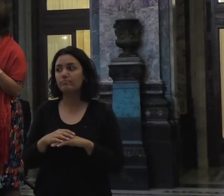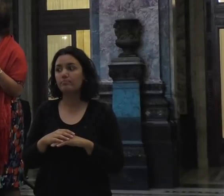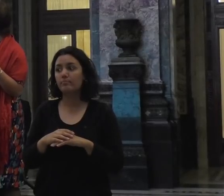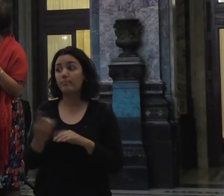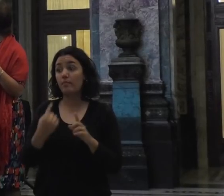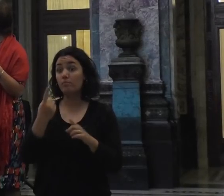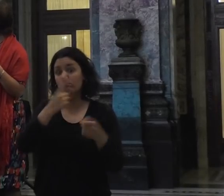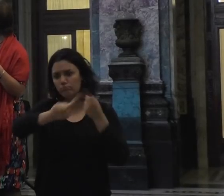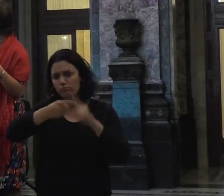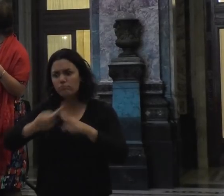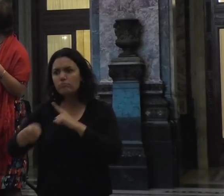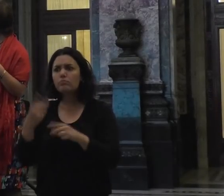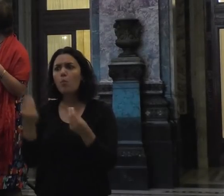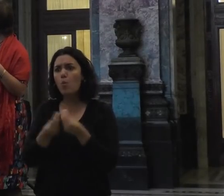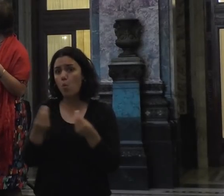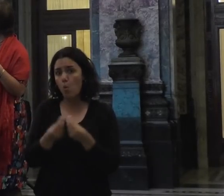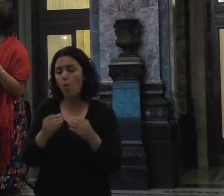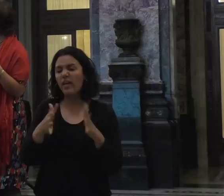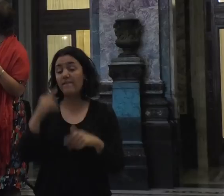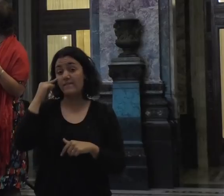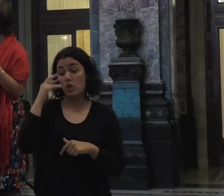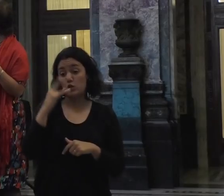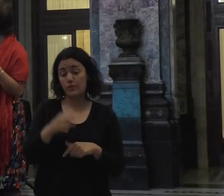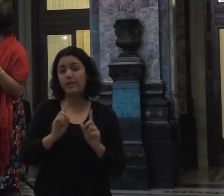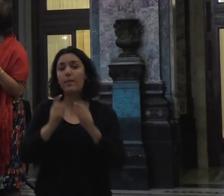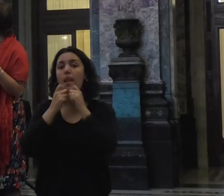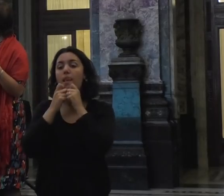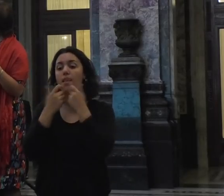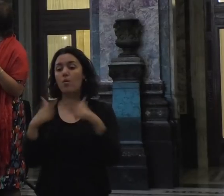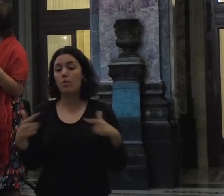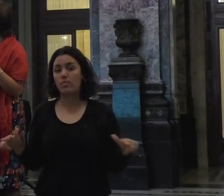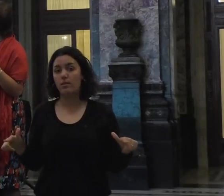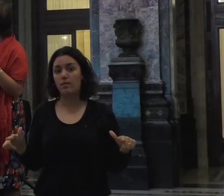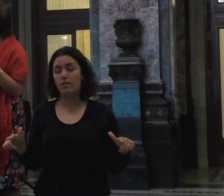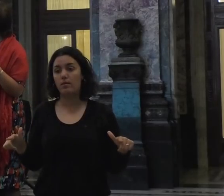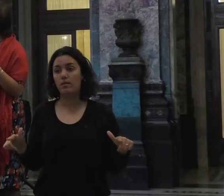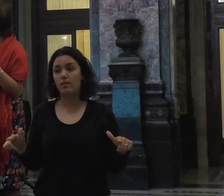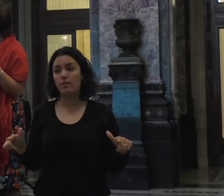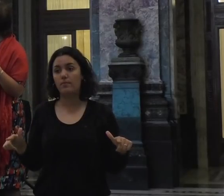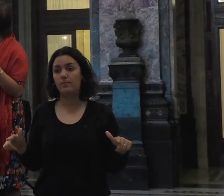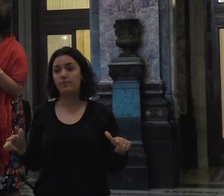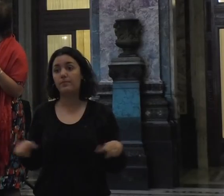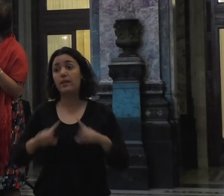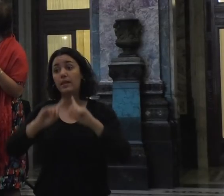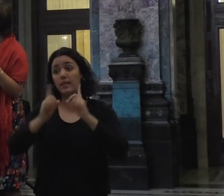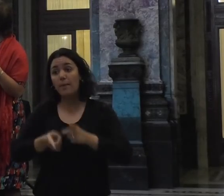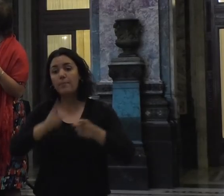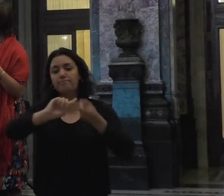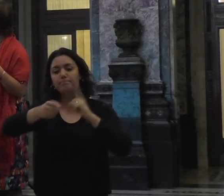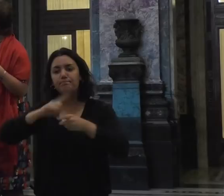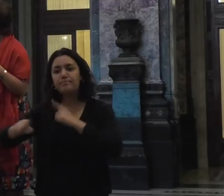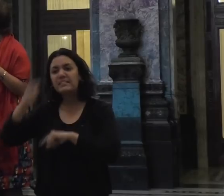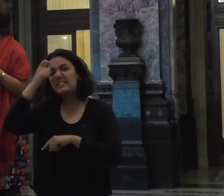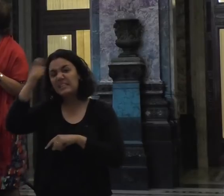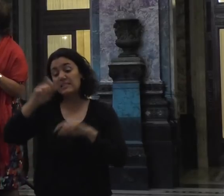hubo mucha interacción con la filosofía y la lingüística, y empezó a haber interacción con las ciencias